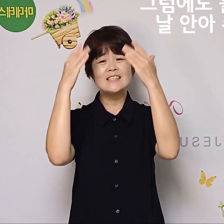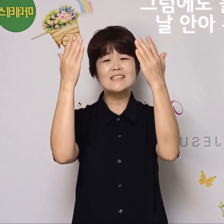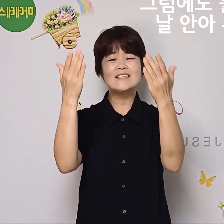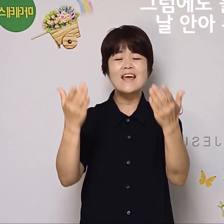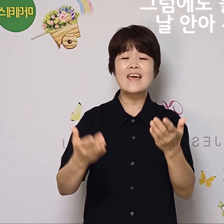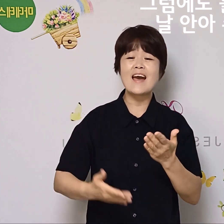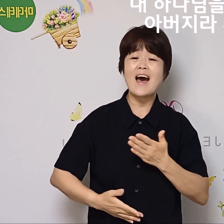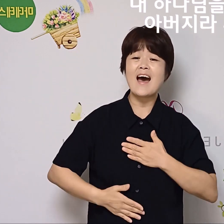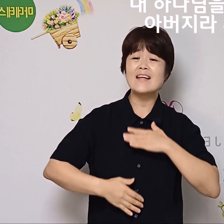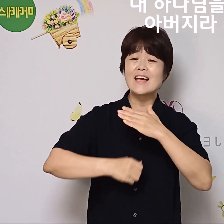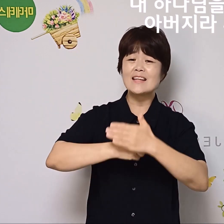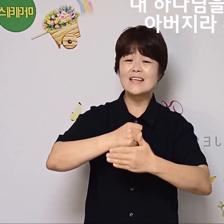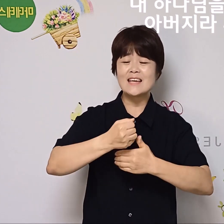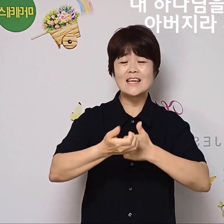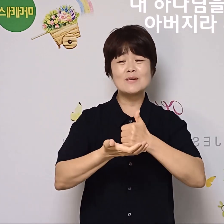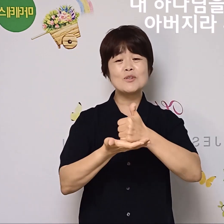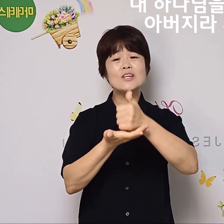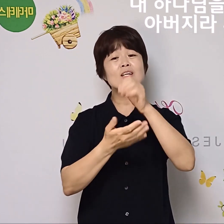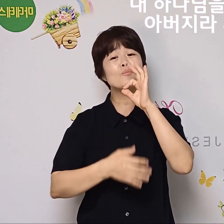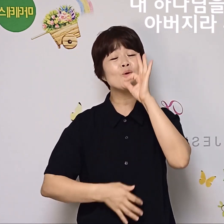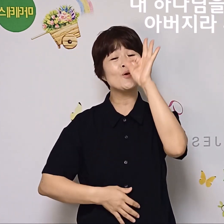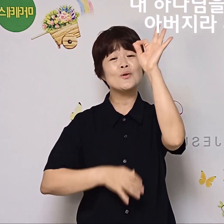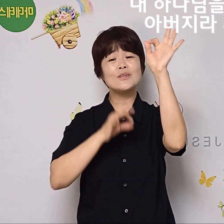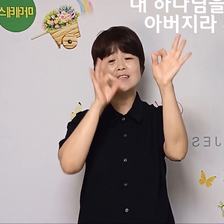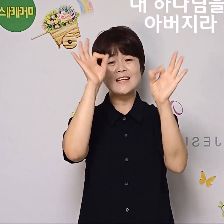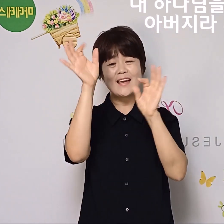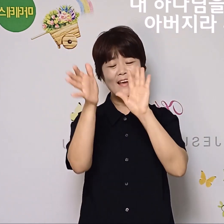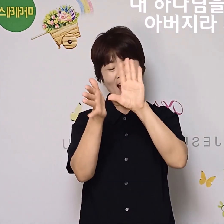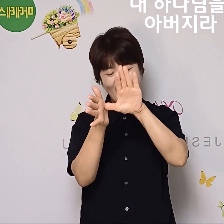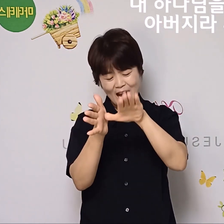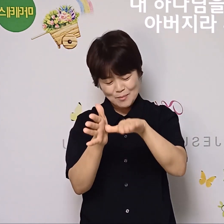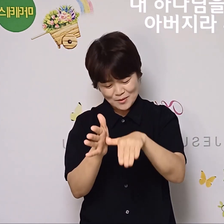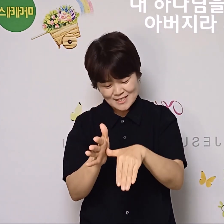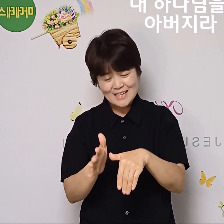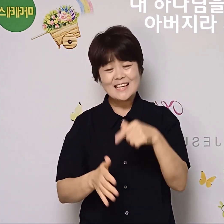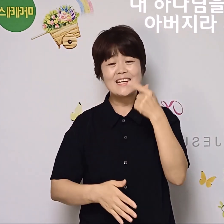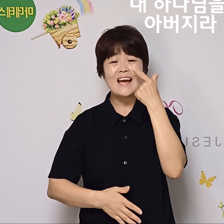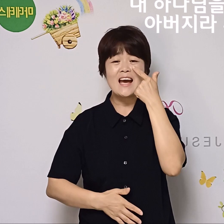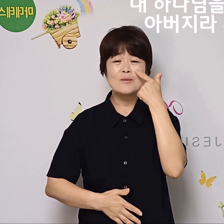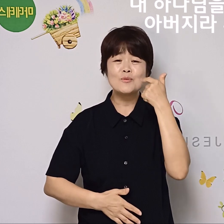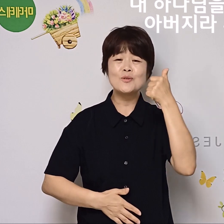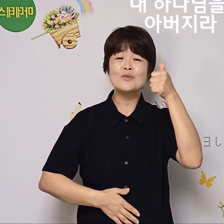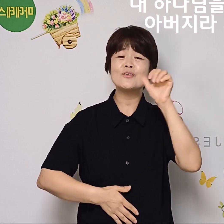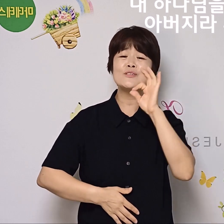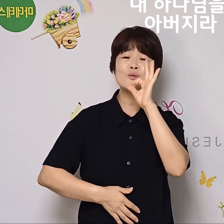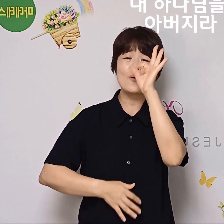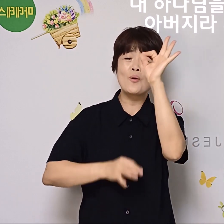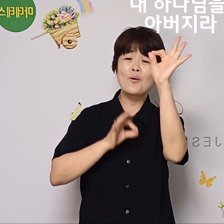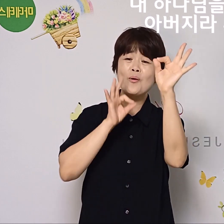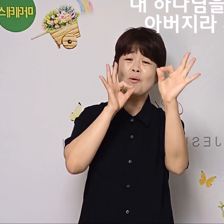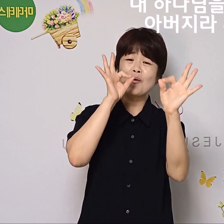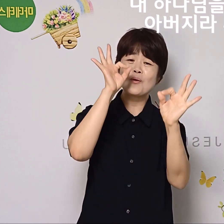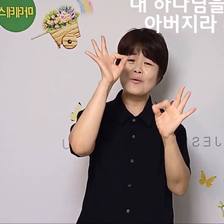안아주시는 내 하나님을 부를 때 아버지라 부르죠.